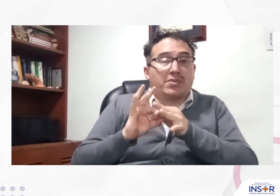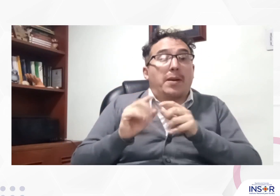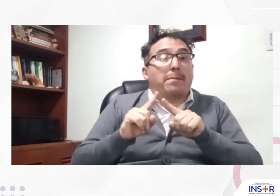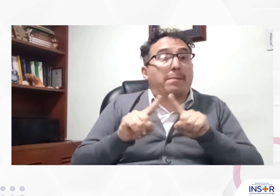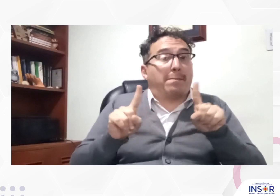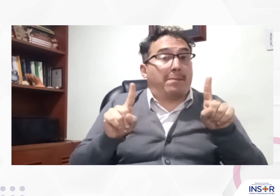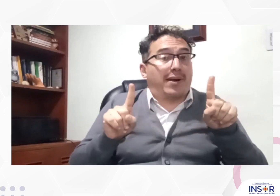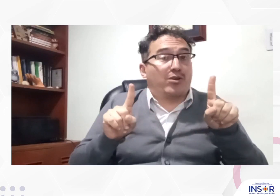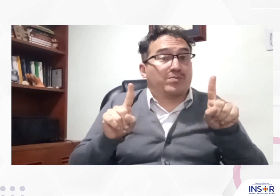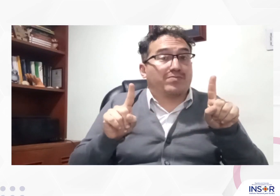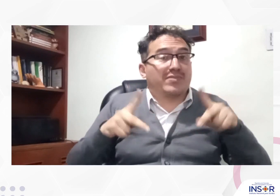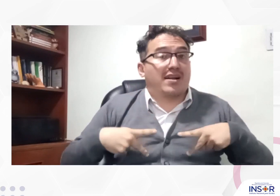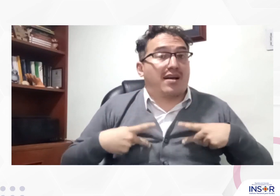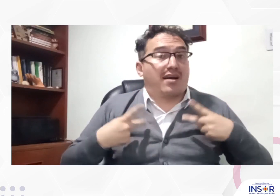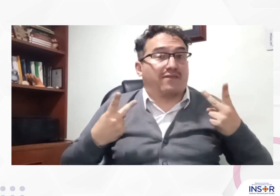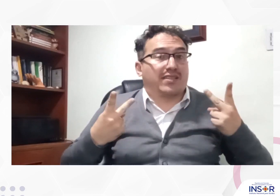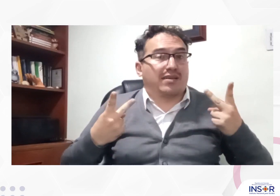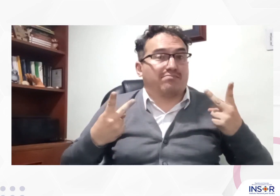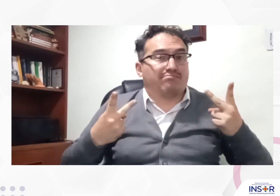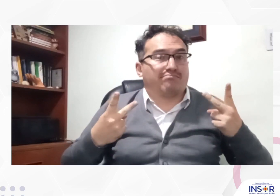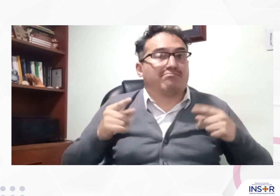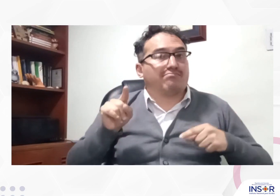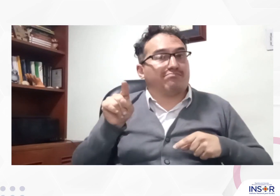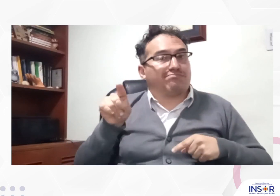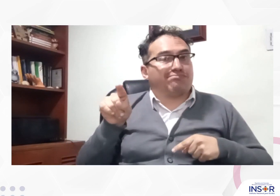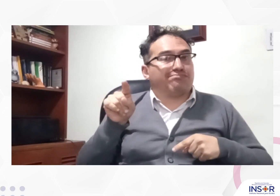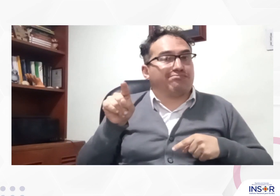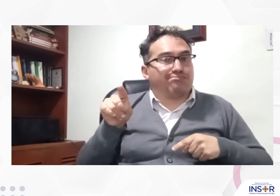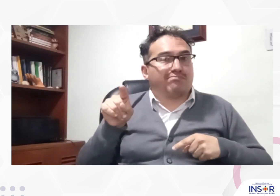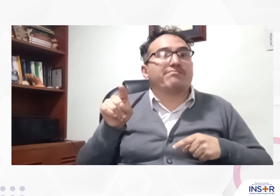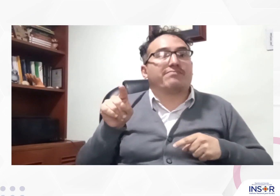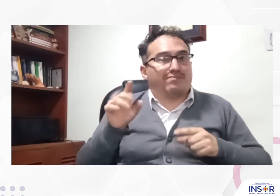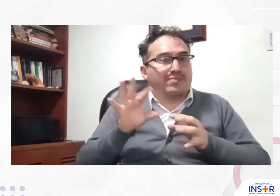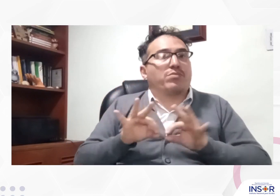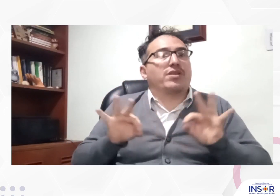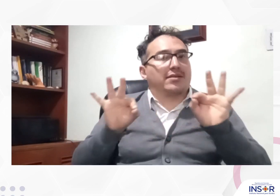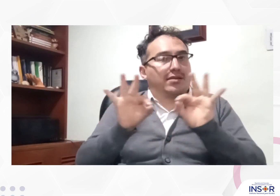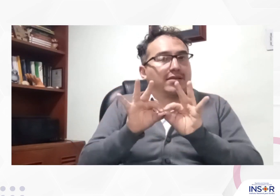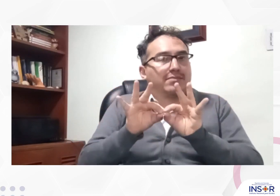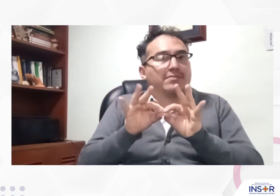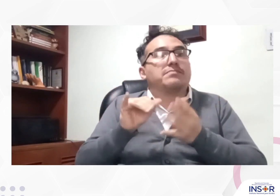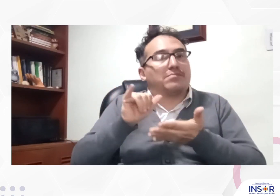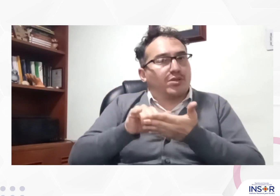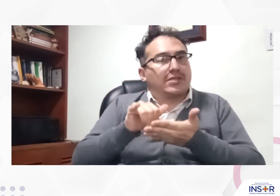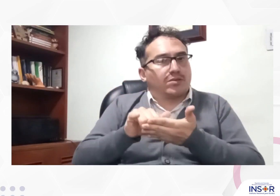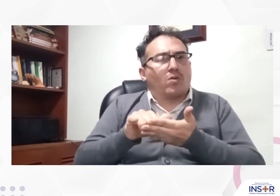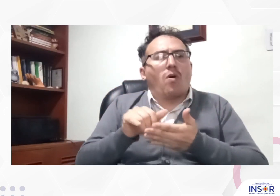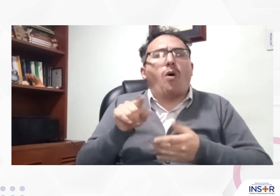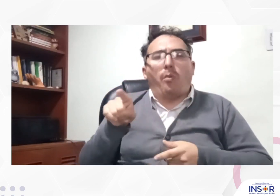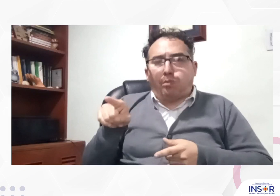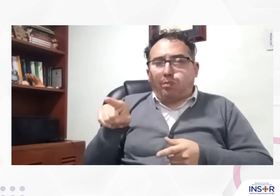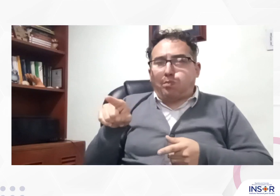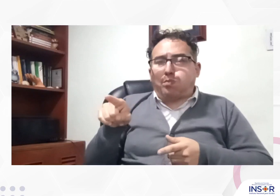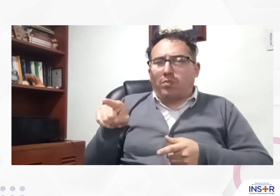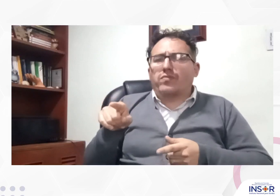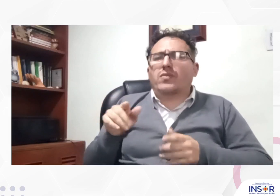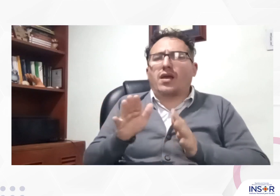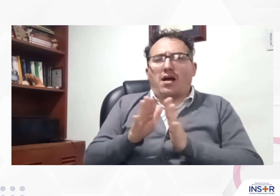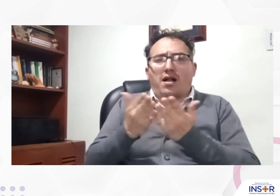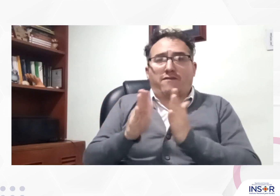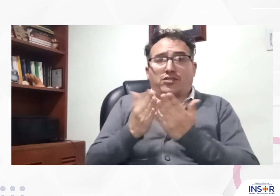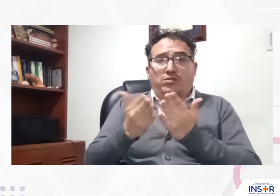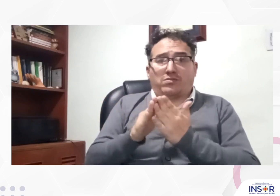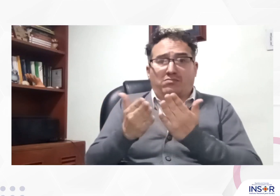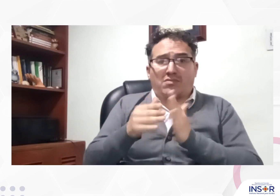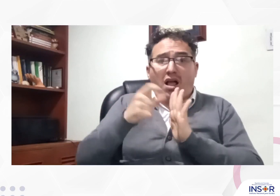tipo de conceptos, pero hay una experiencia de vida que es totalmente distinta y que es importante también